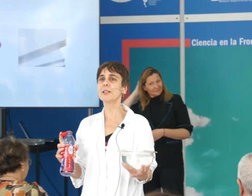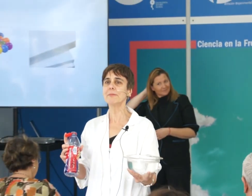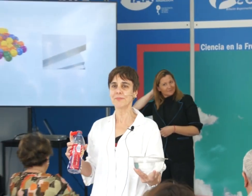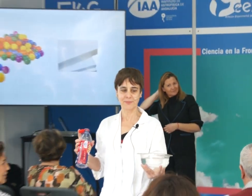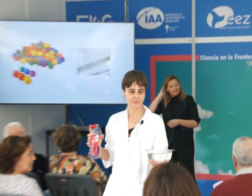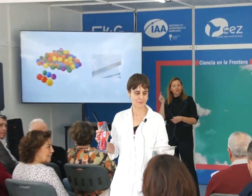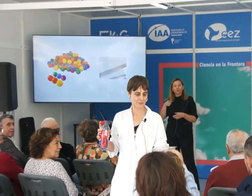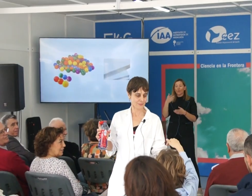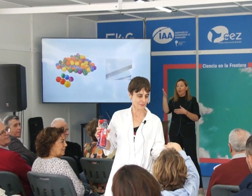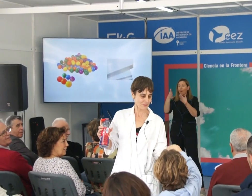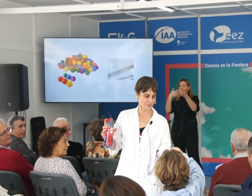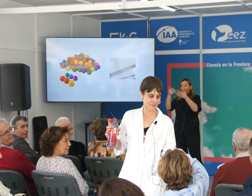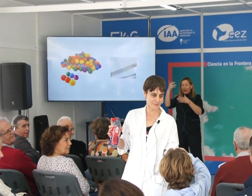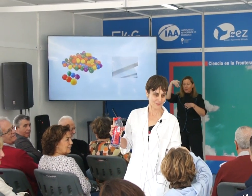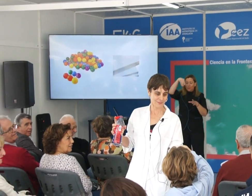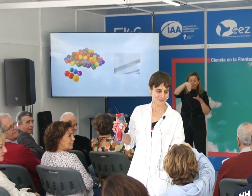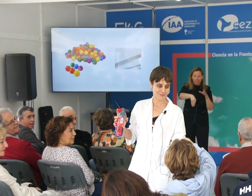Mete la manita.